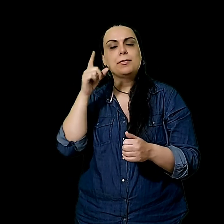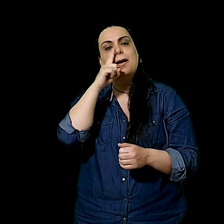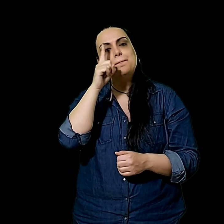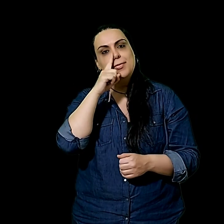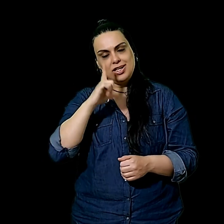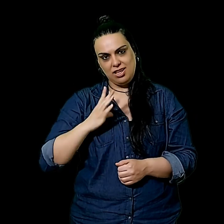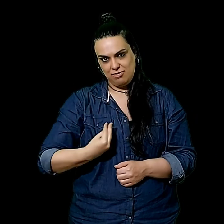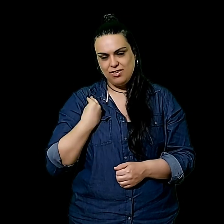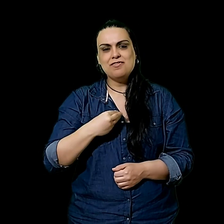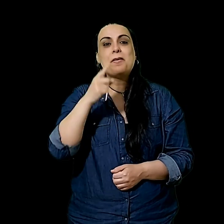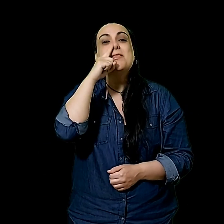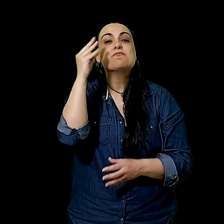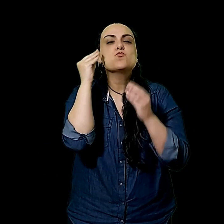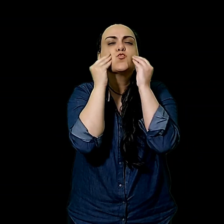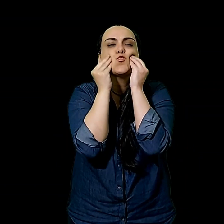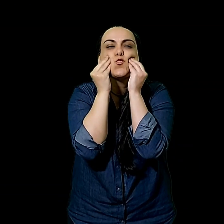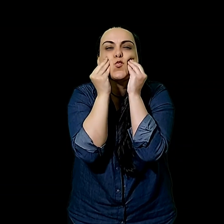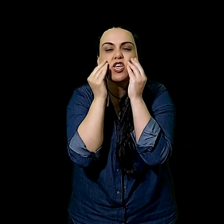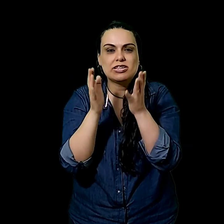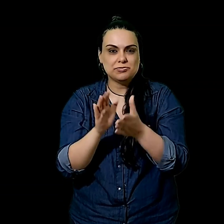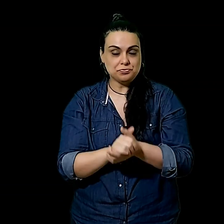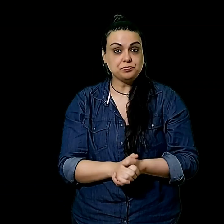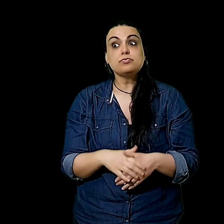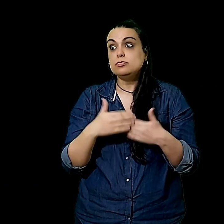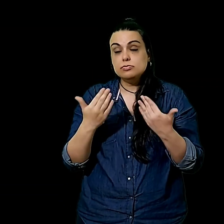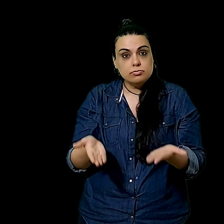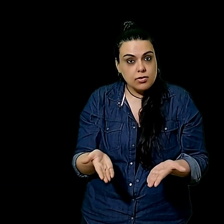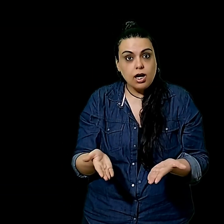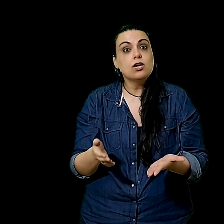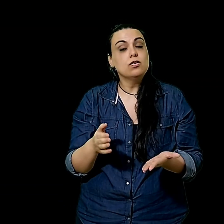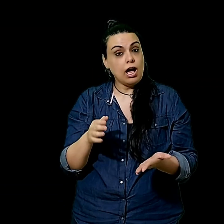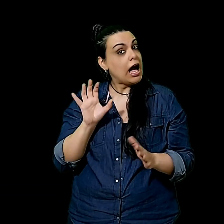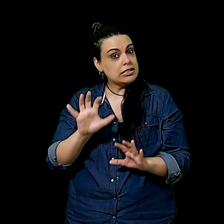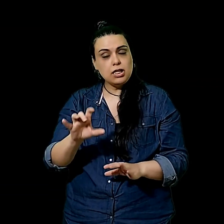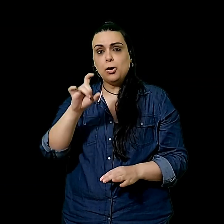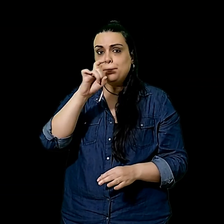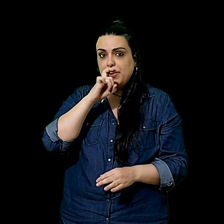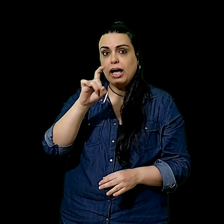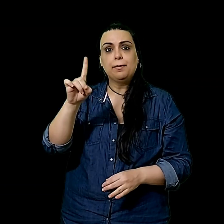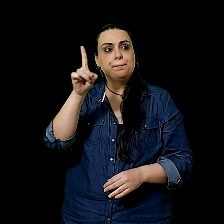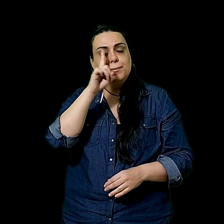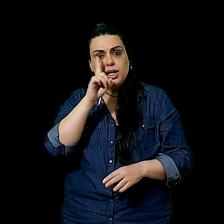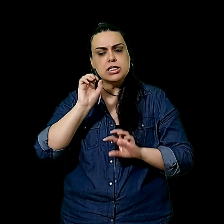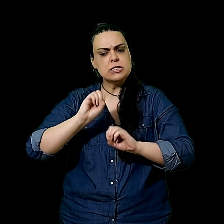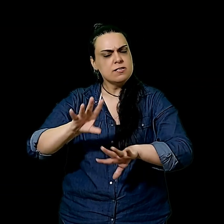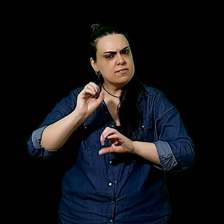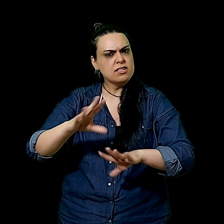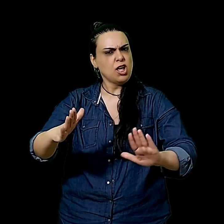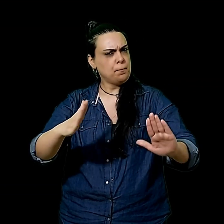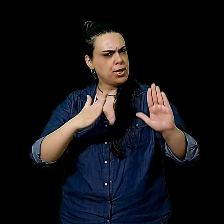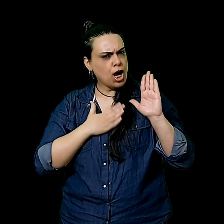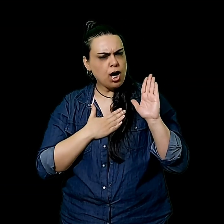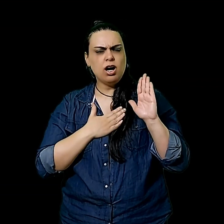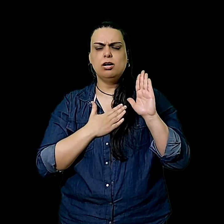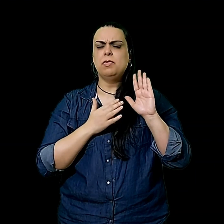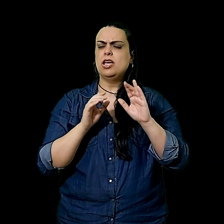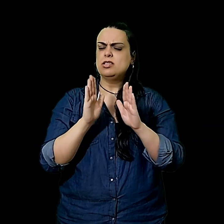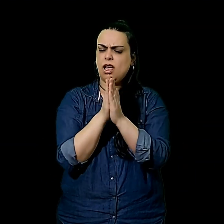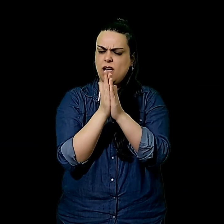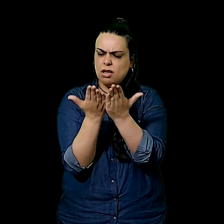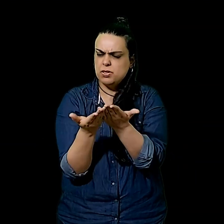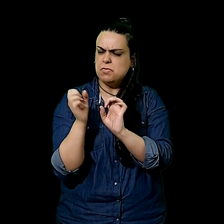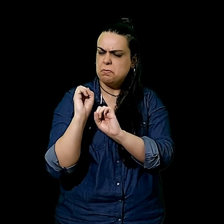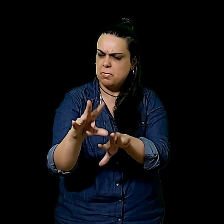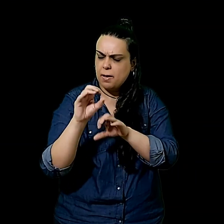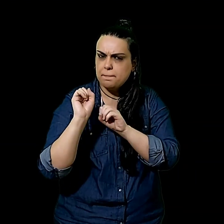uma mulher de Deus que está viva, mãe, um beijo. Foi exatamente assim que nós fomos criados. Debaixo da promessa de Deus, debaixo da palavra de